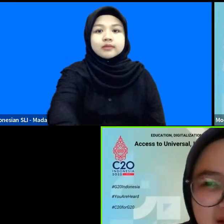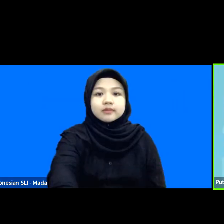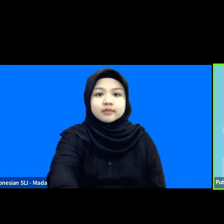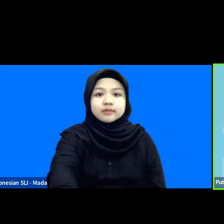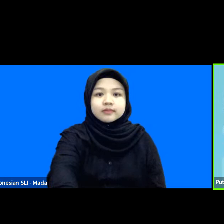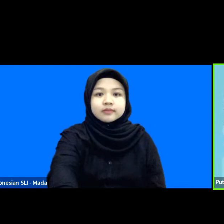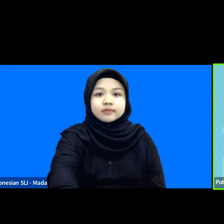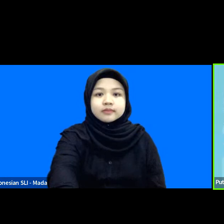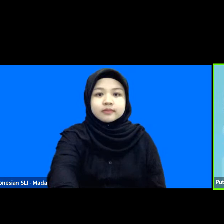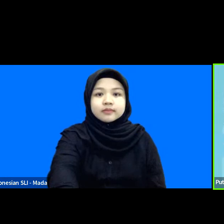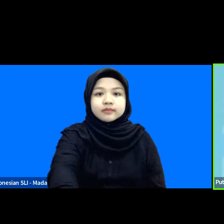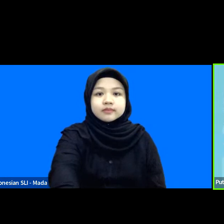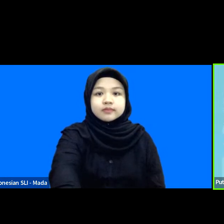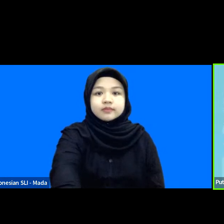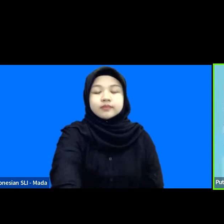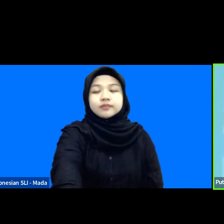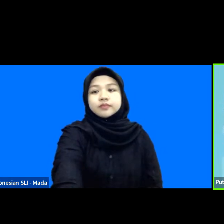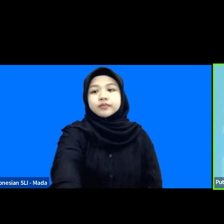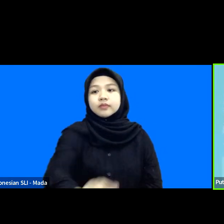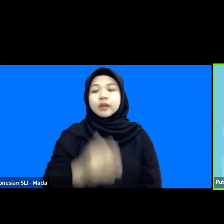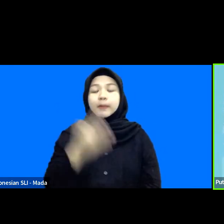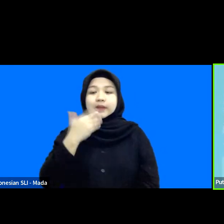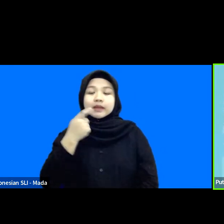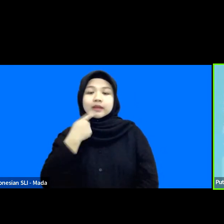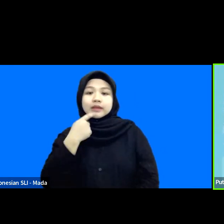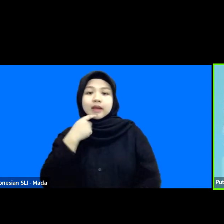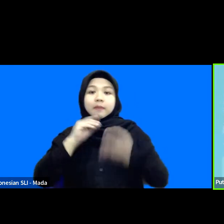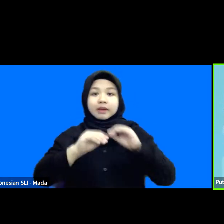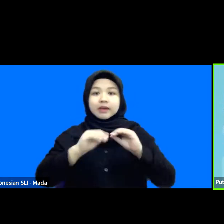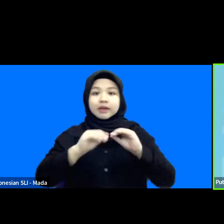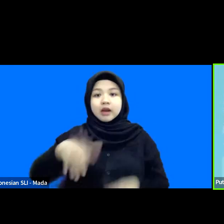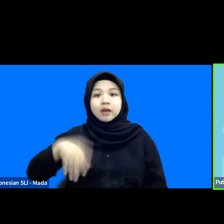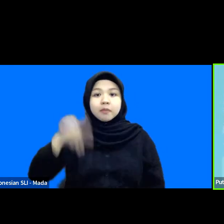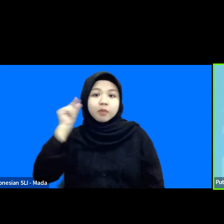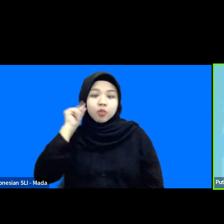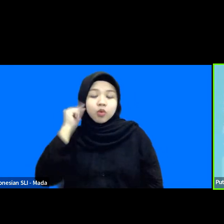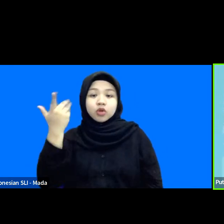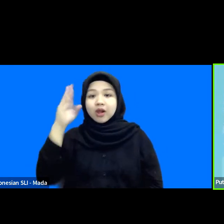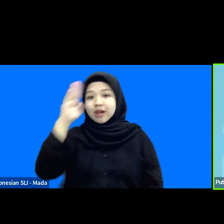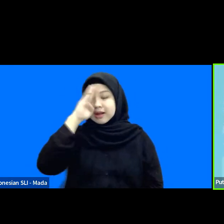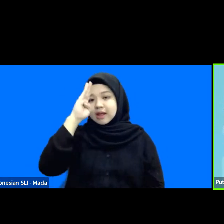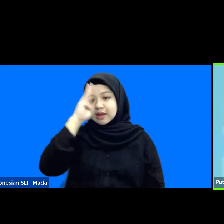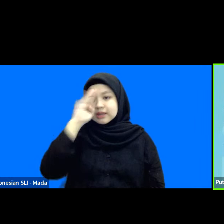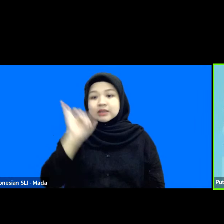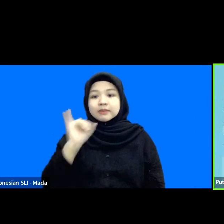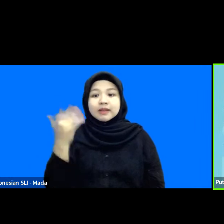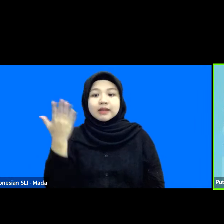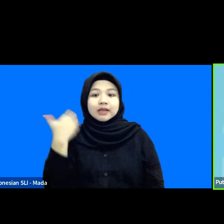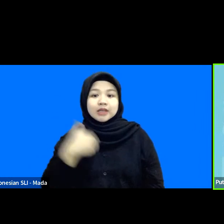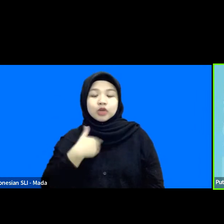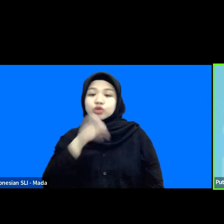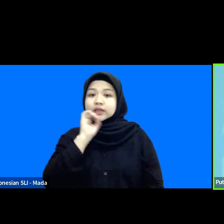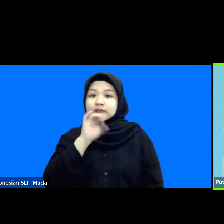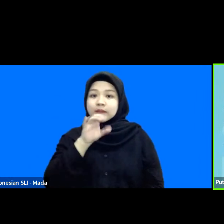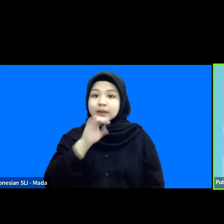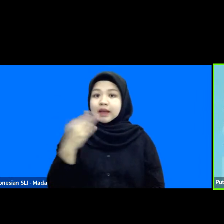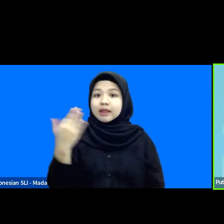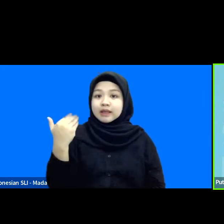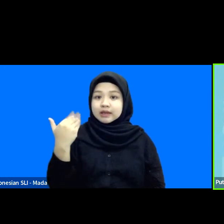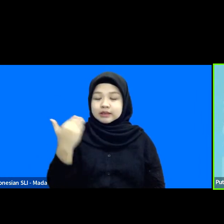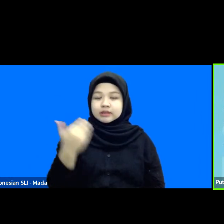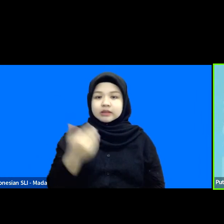Berbicara tentang pendidikan untuk anak perempuan dan laki-laki, seperti apa yang sudah saya sampaikan tadi,